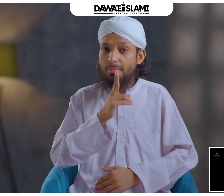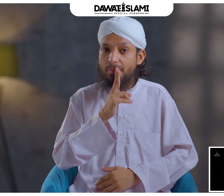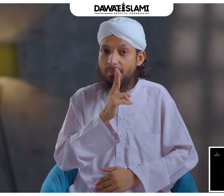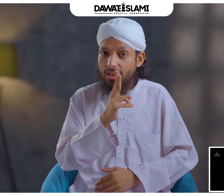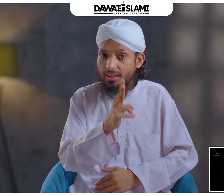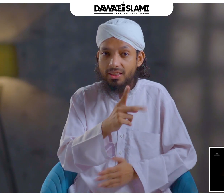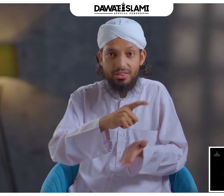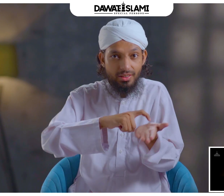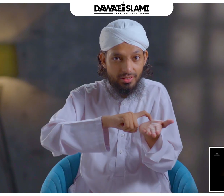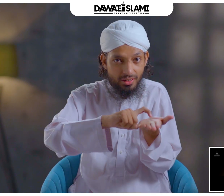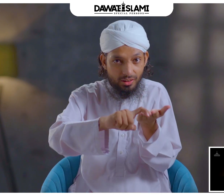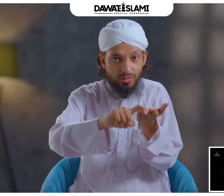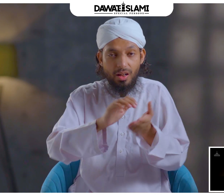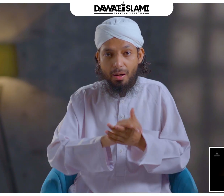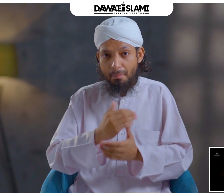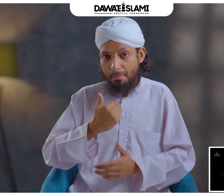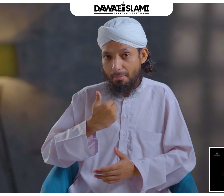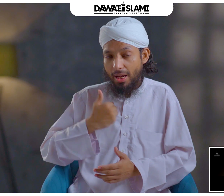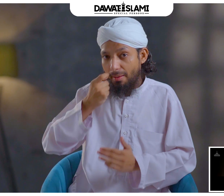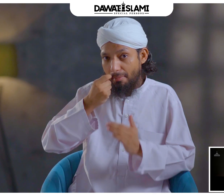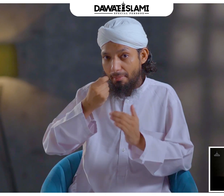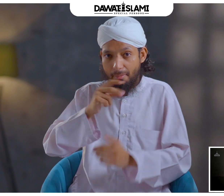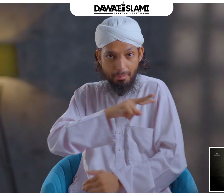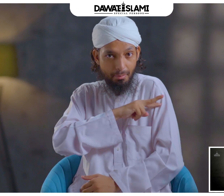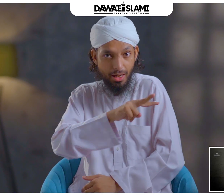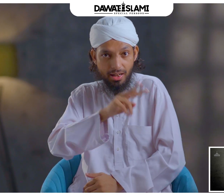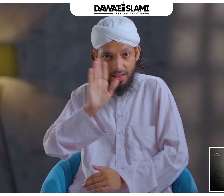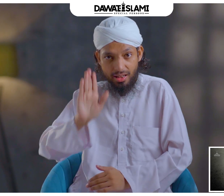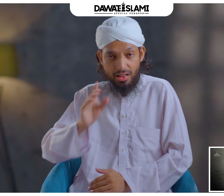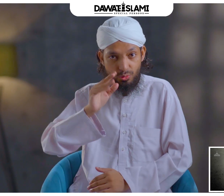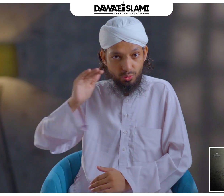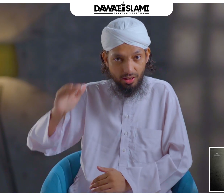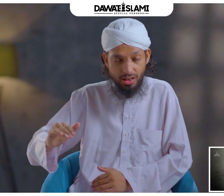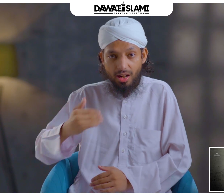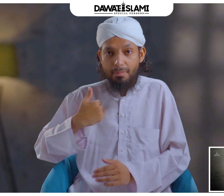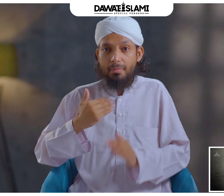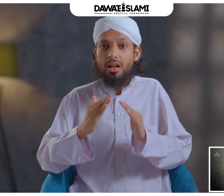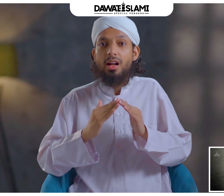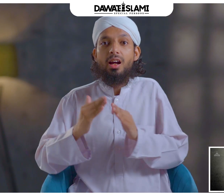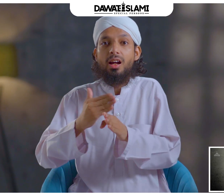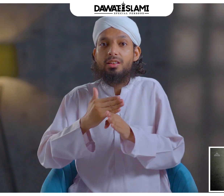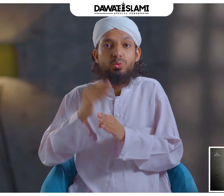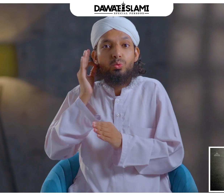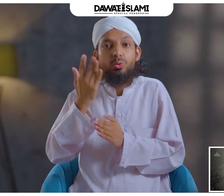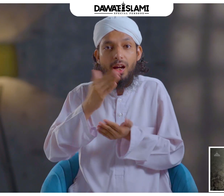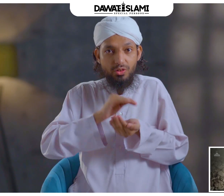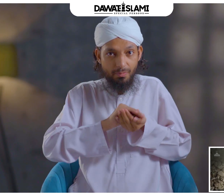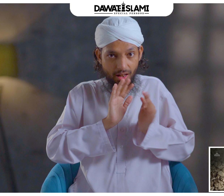ہوں، لیکن اتنی بات عرض کرنے کی اجازت چاہتا ہوں کہ میرا ایک نابالغ بھائی ہے، باپ نے مرتے وقت اس کے حصے کا